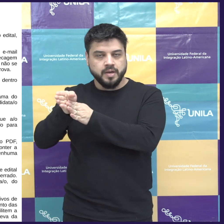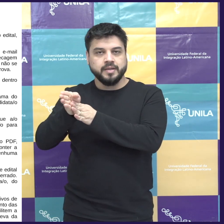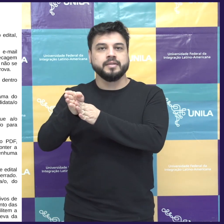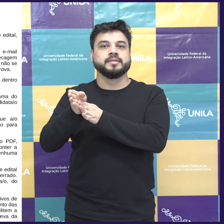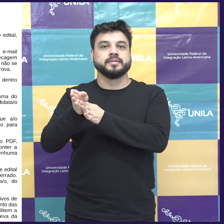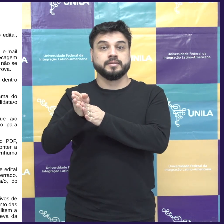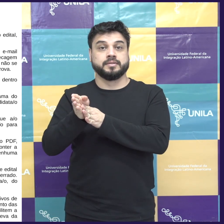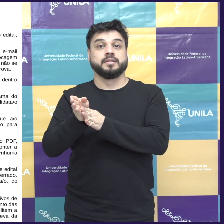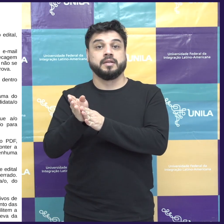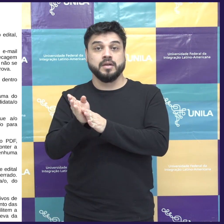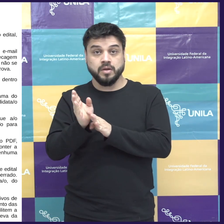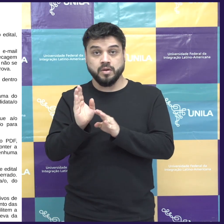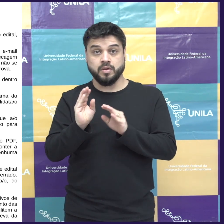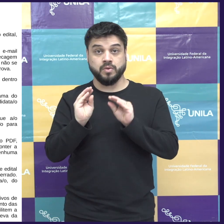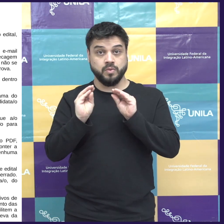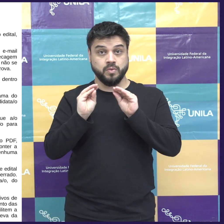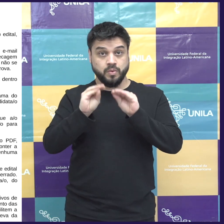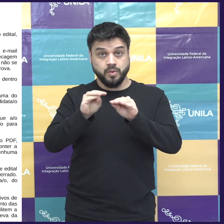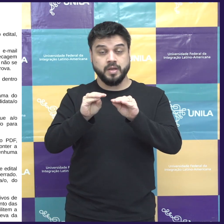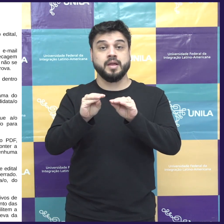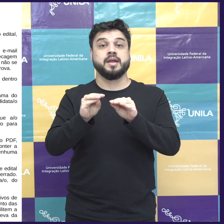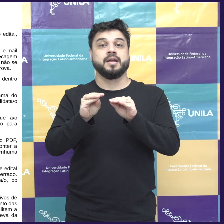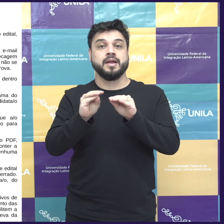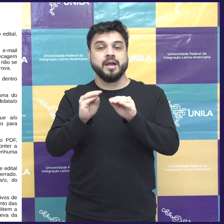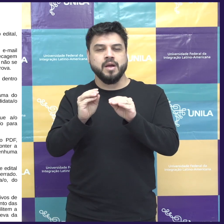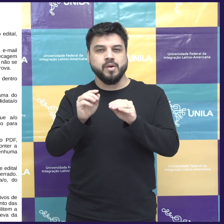da terminação de e-mail